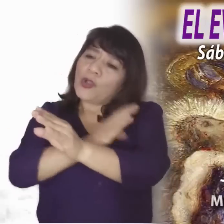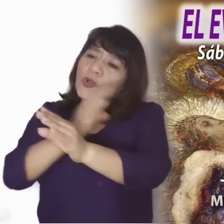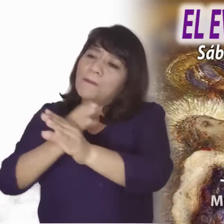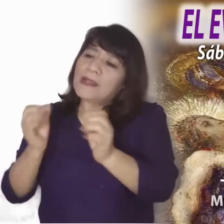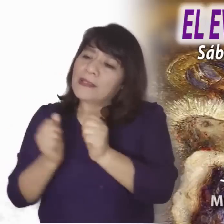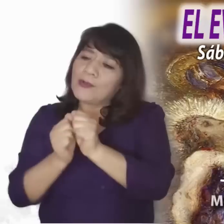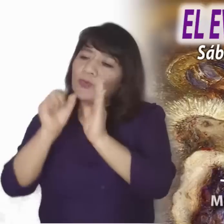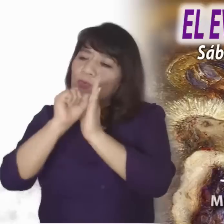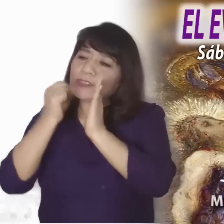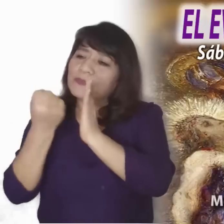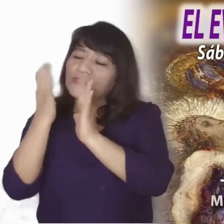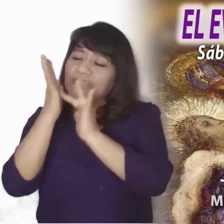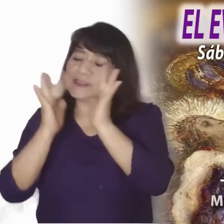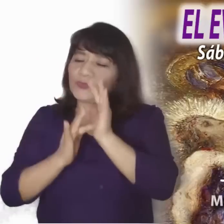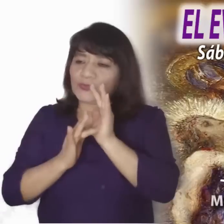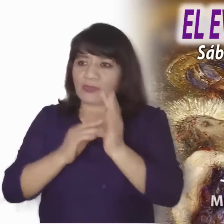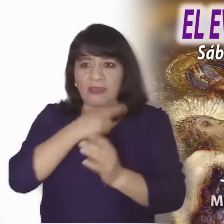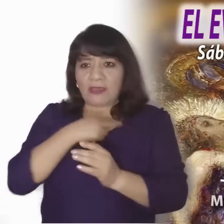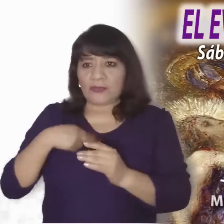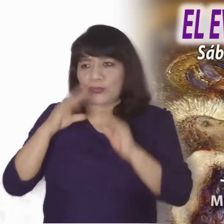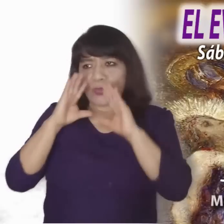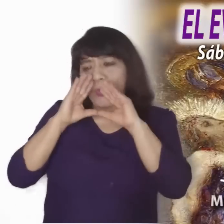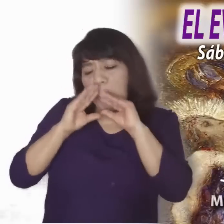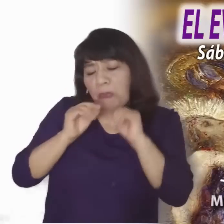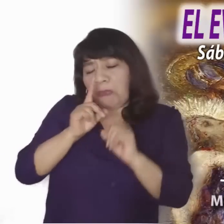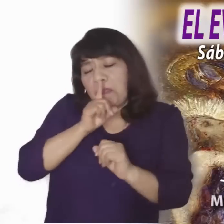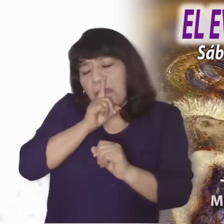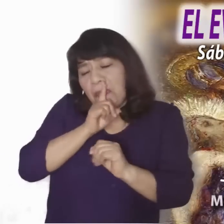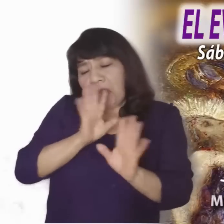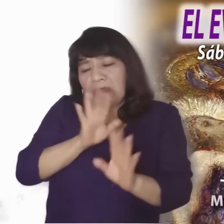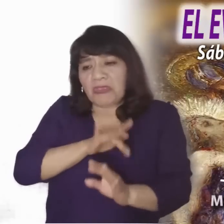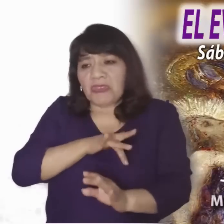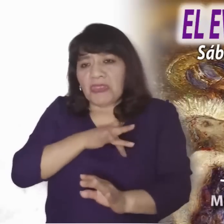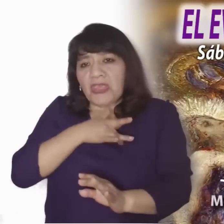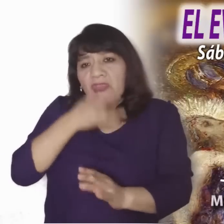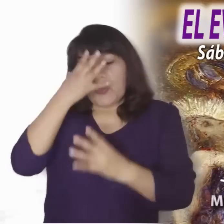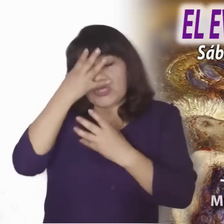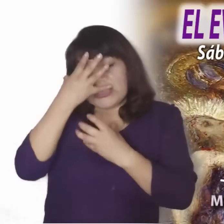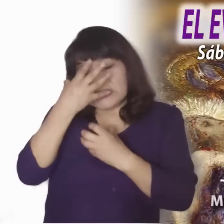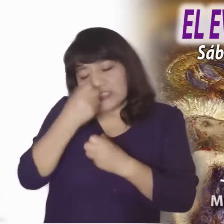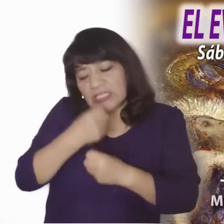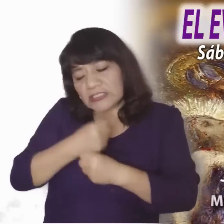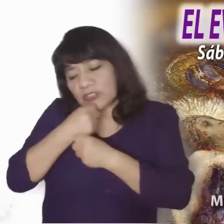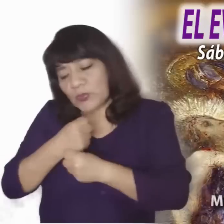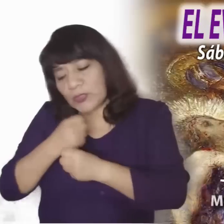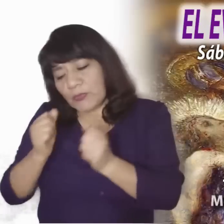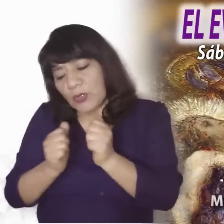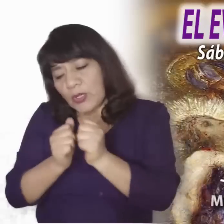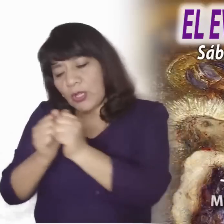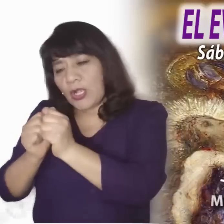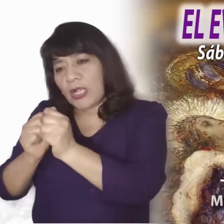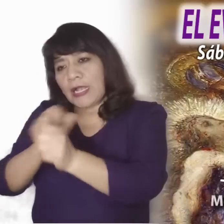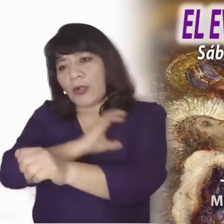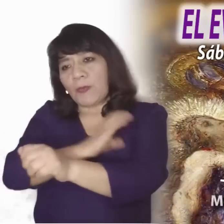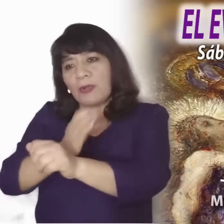junto al sepulcro. No tenemos que decir nada, solo nuestro dolor, nuestra tristeza y nuestra